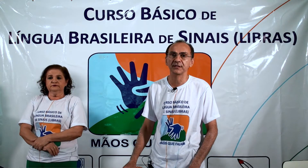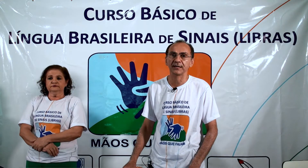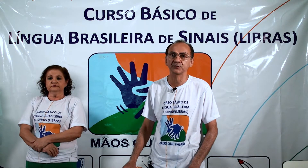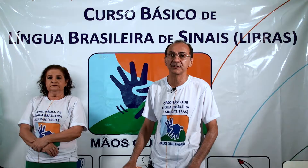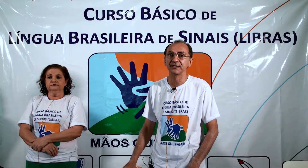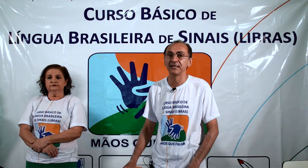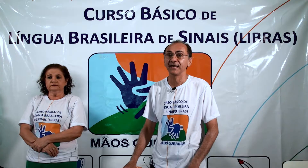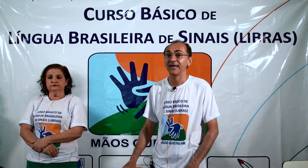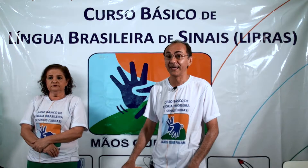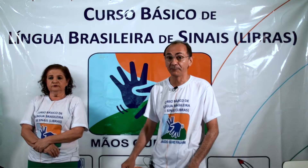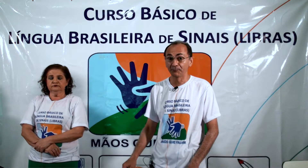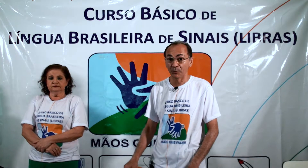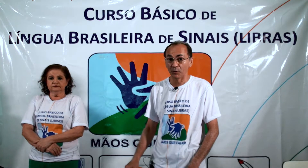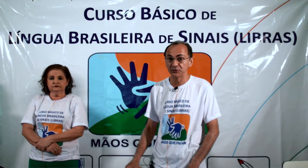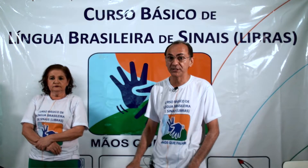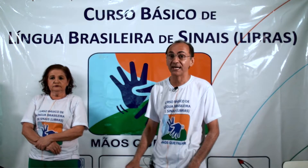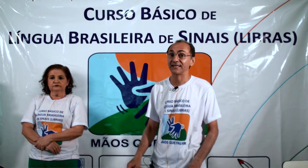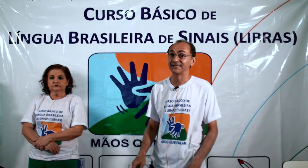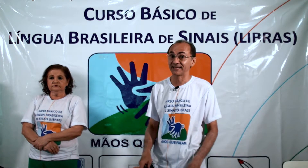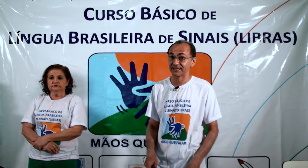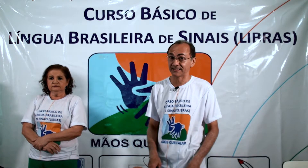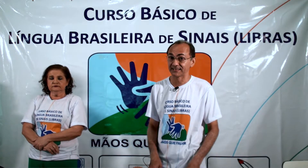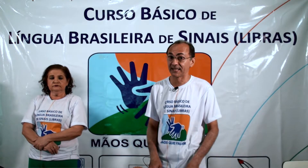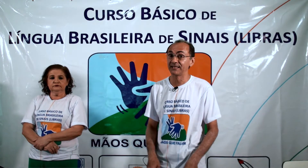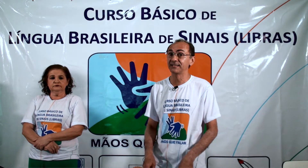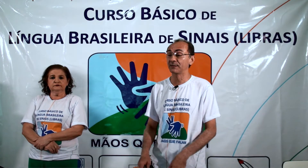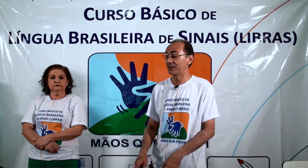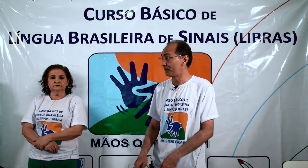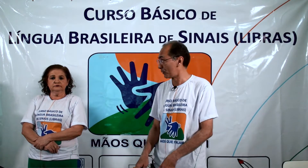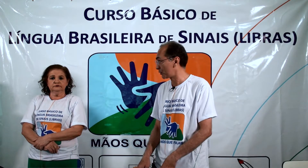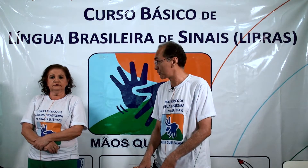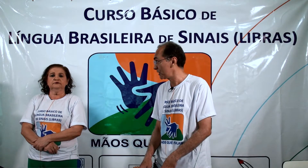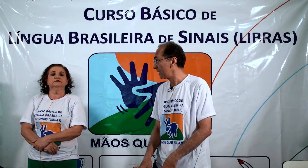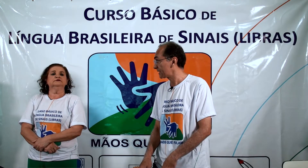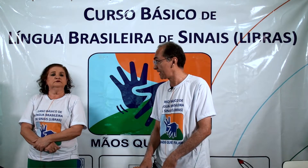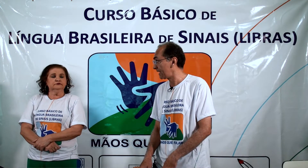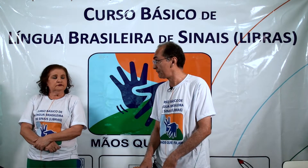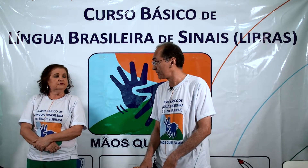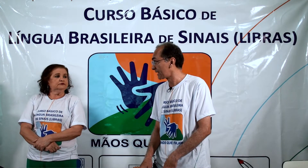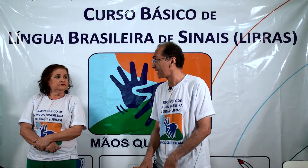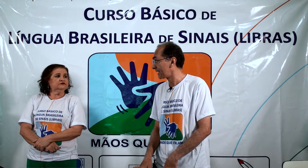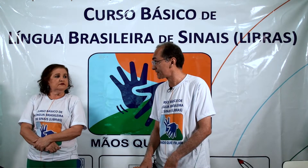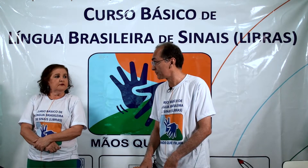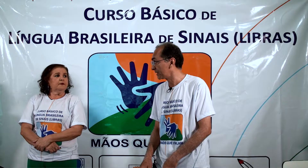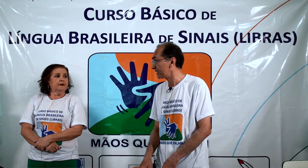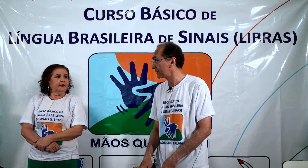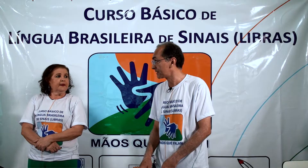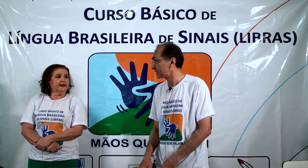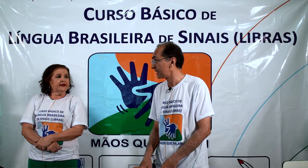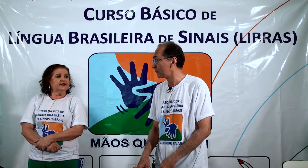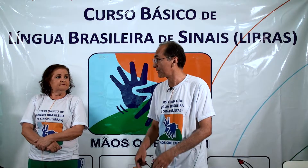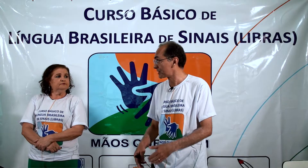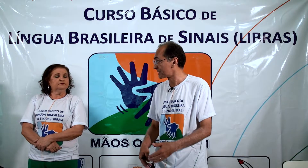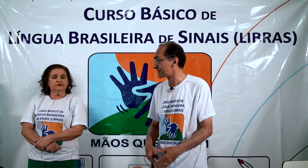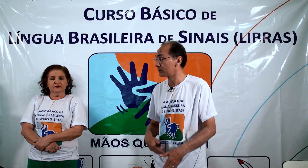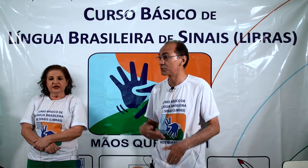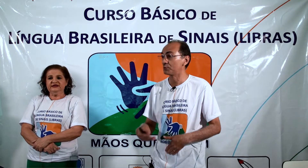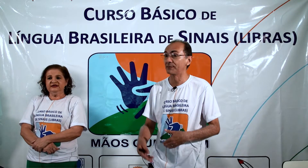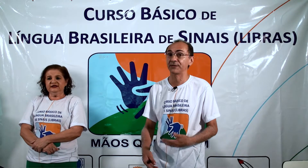cuidados que pode detectar e também pode até evitar que a mãe tenha uma gestação de uma